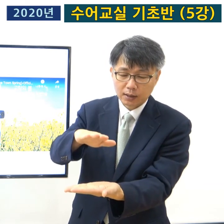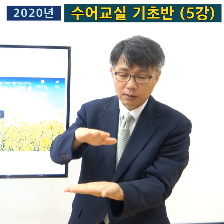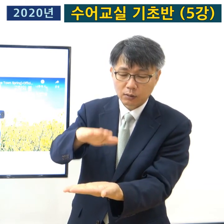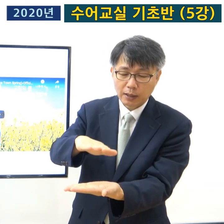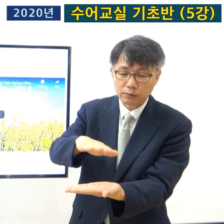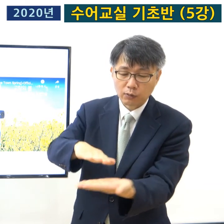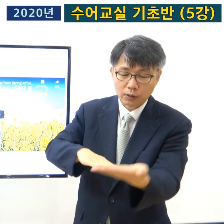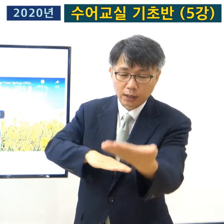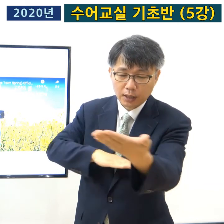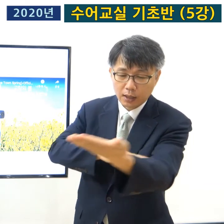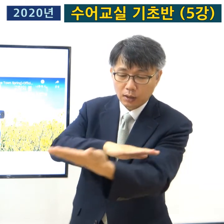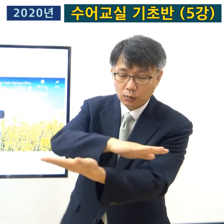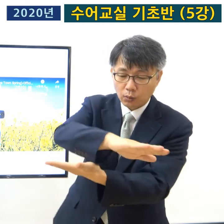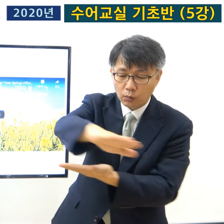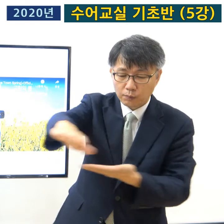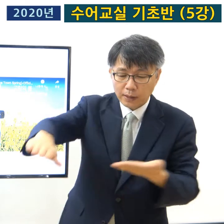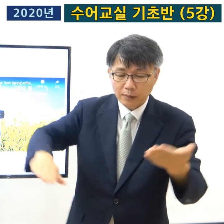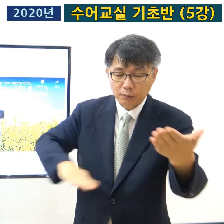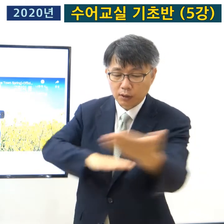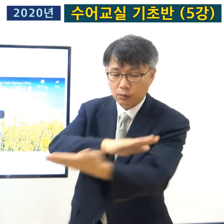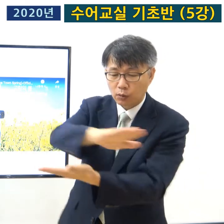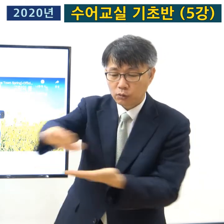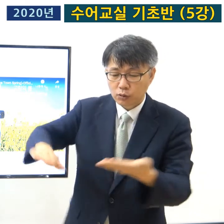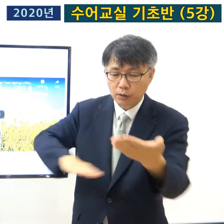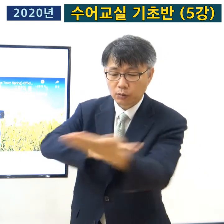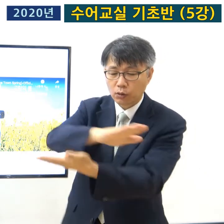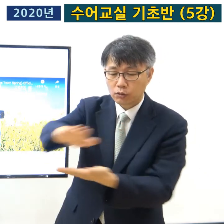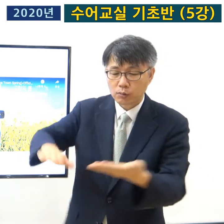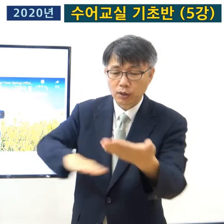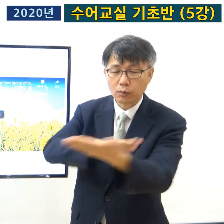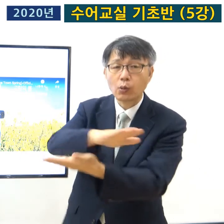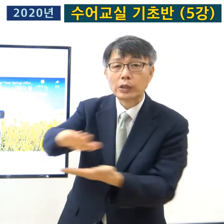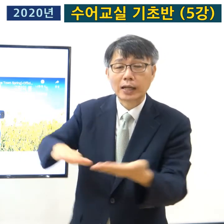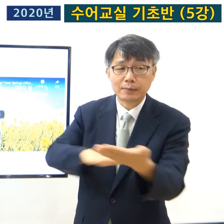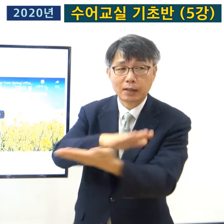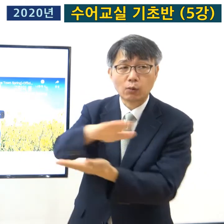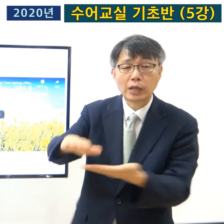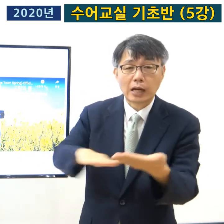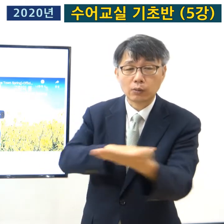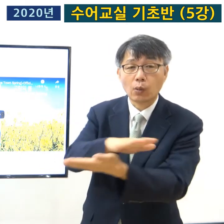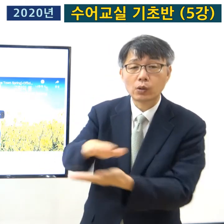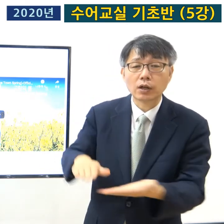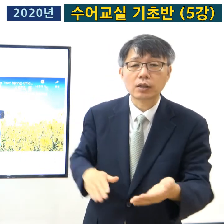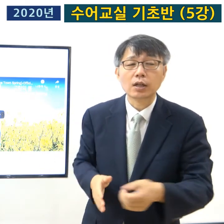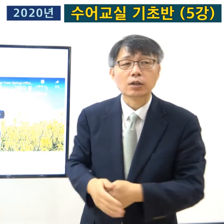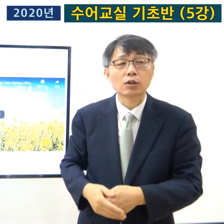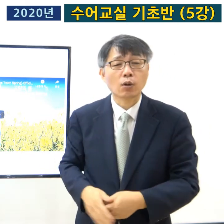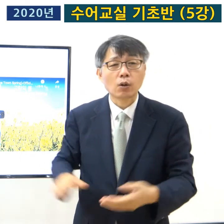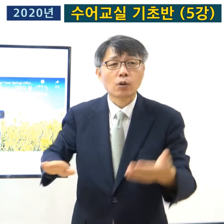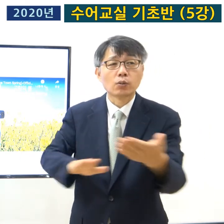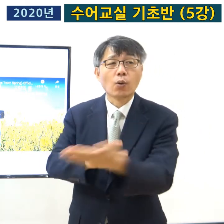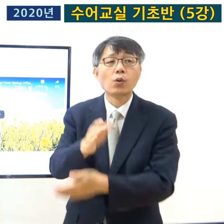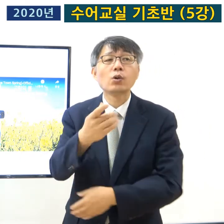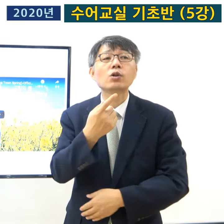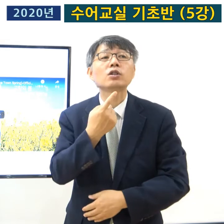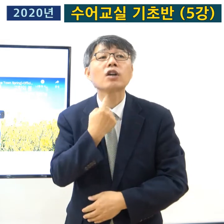서로 마주보고 이렇게 반대편으로 이렇게 돌려주시면 놀다랍니다. 놀던 여기도